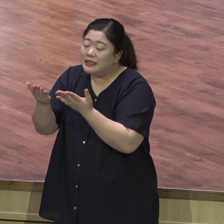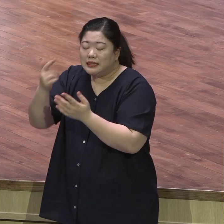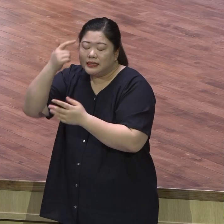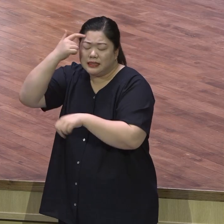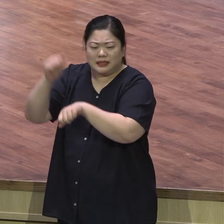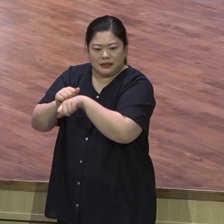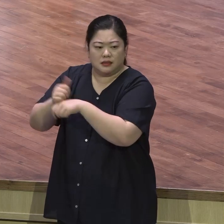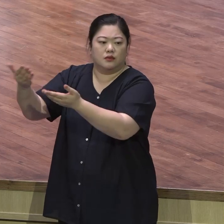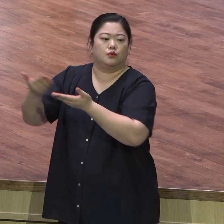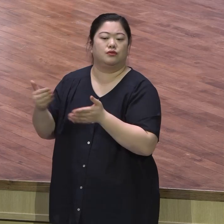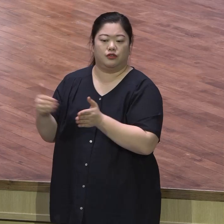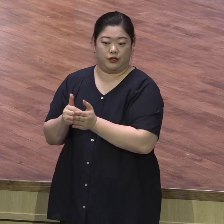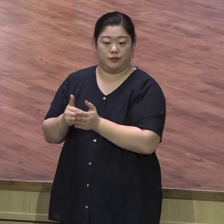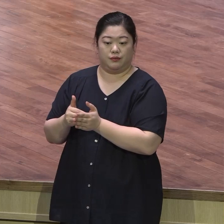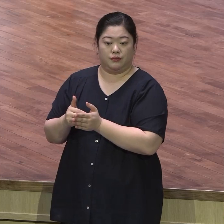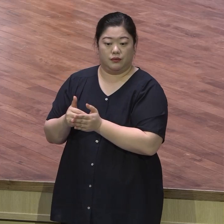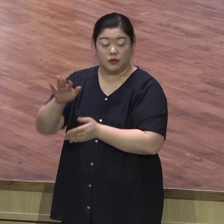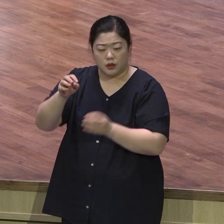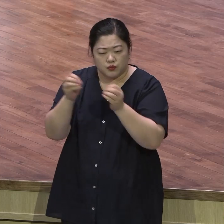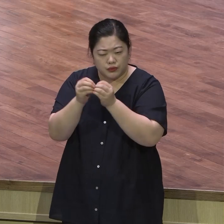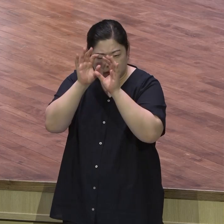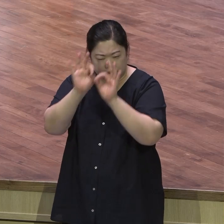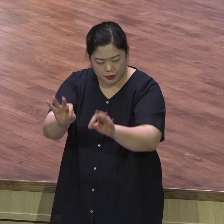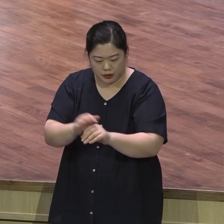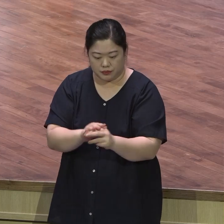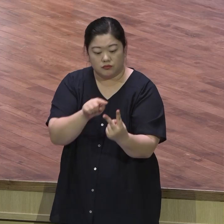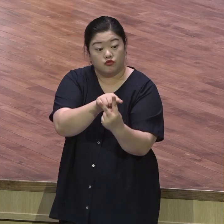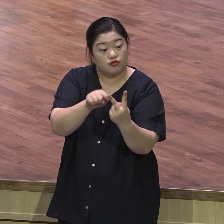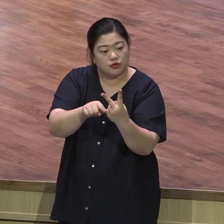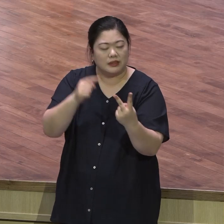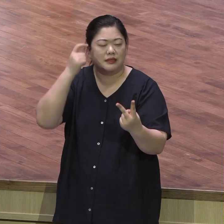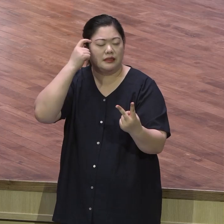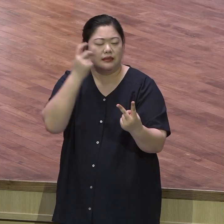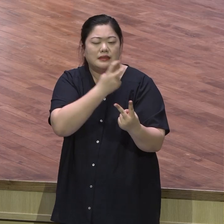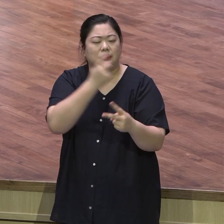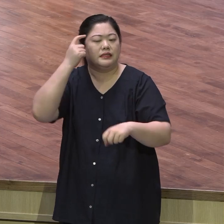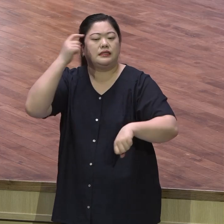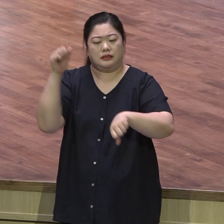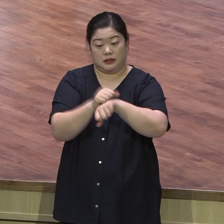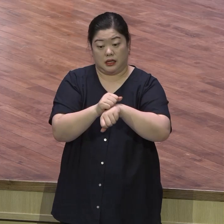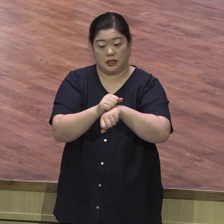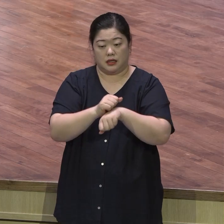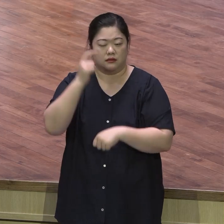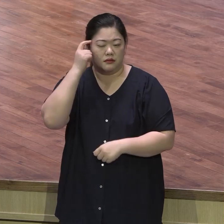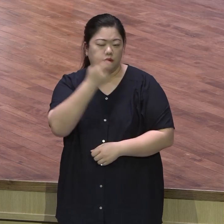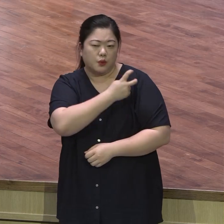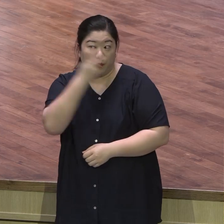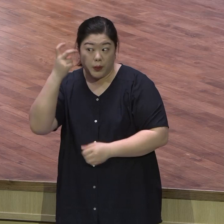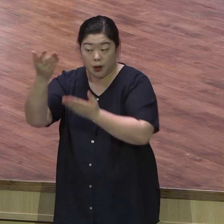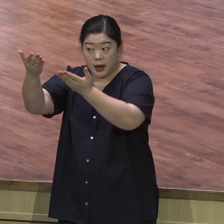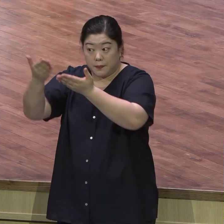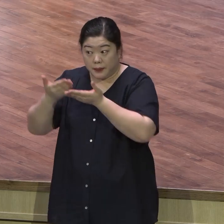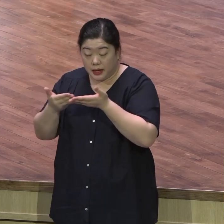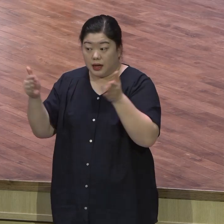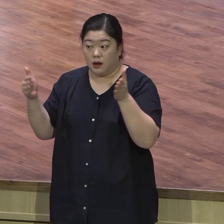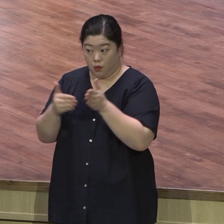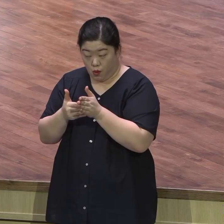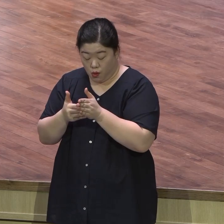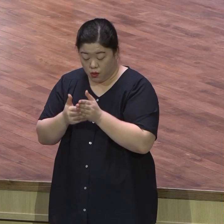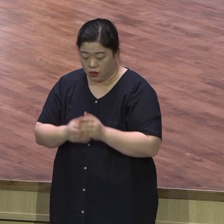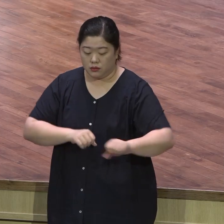본문에서 눈여겨보가 될 부분이 이들이 지혜로운 지혜롭게 하나님의 일을 감당할 수